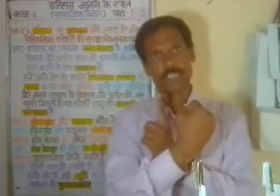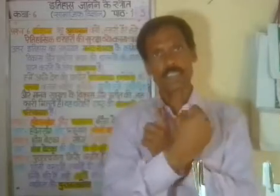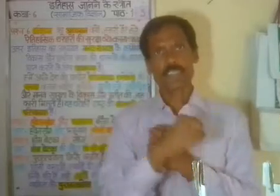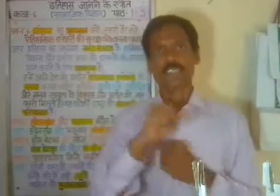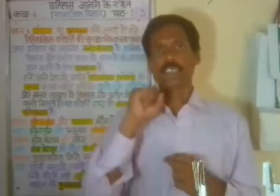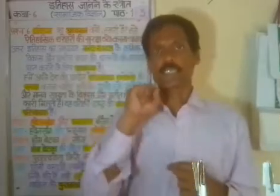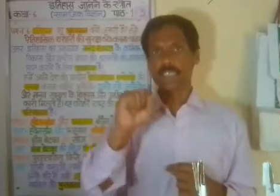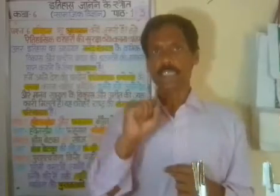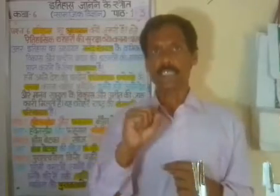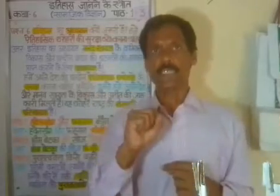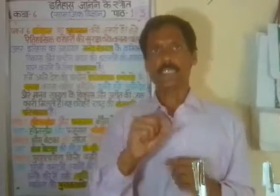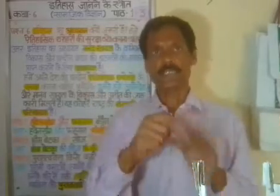संस्कृति की